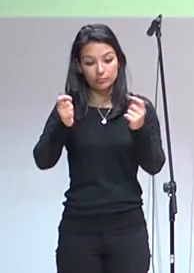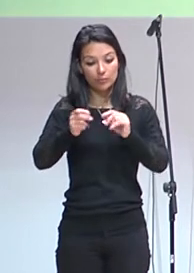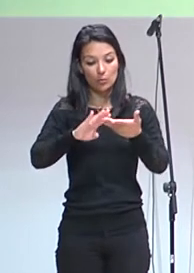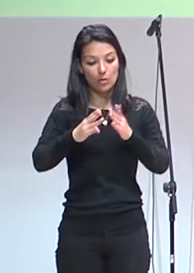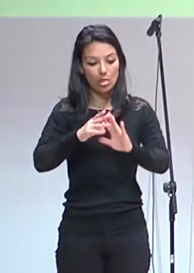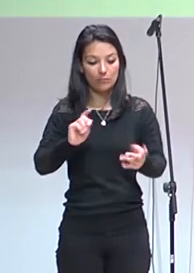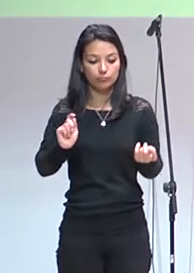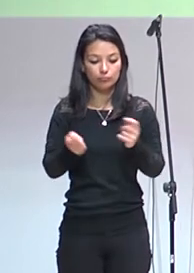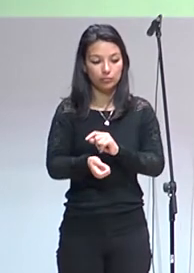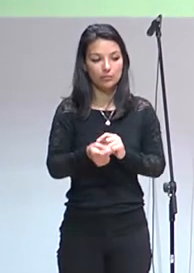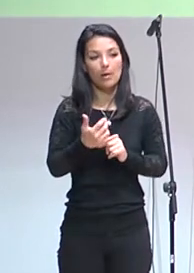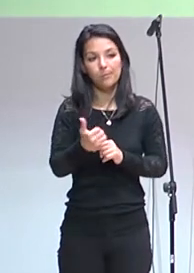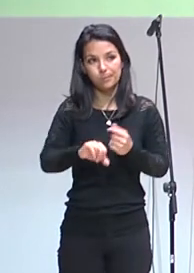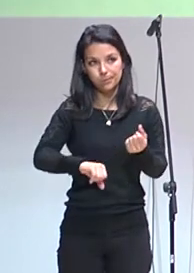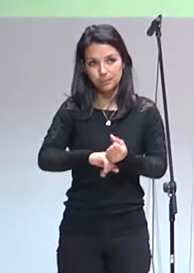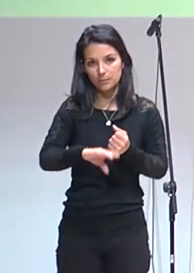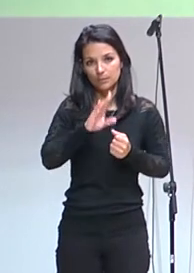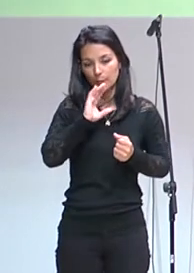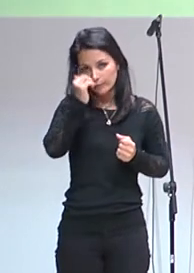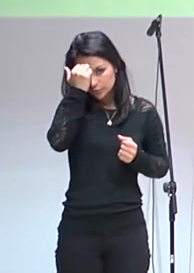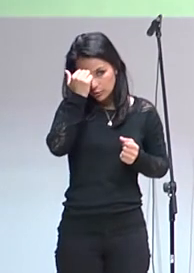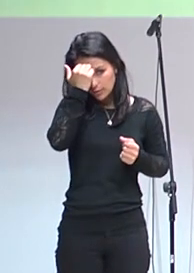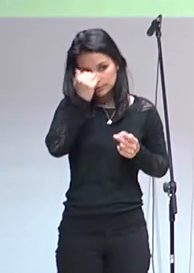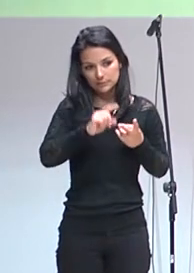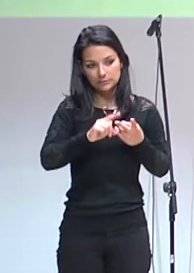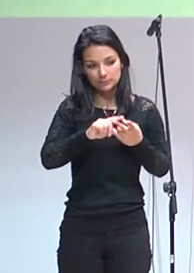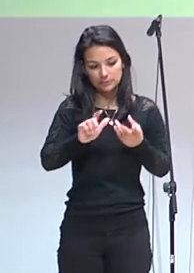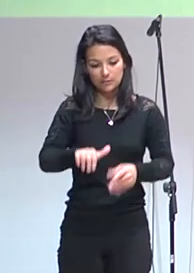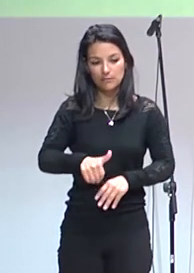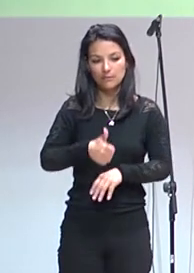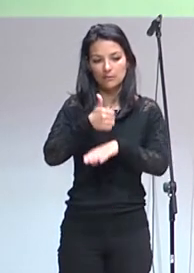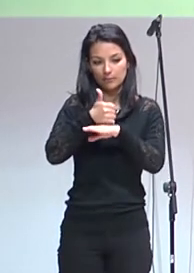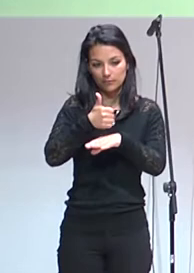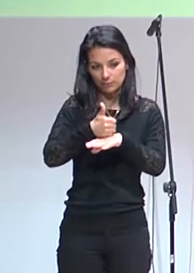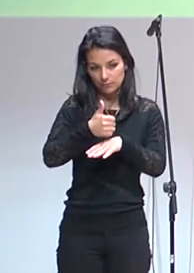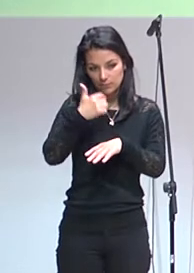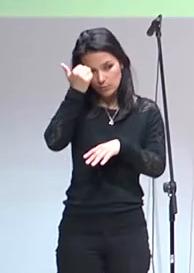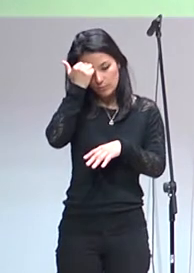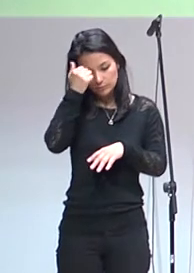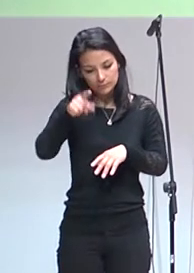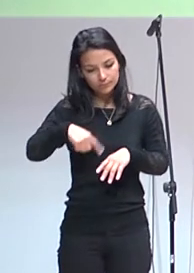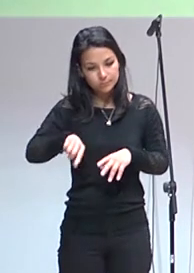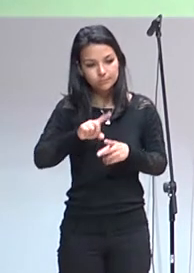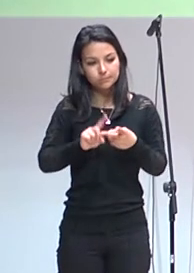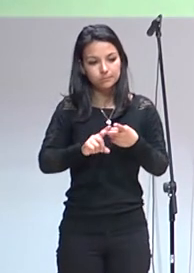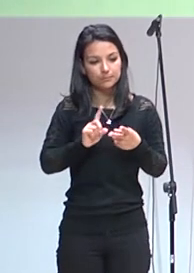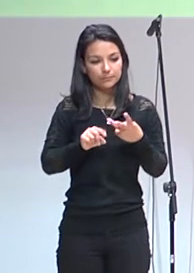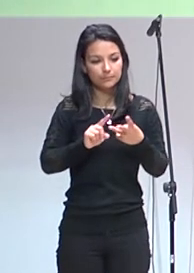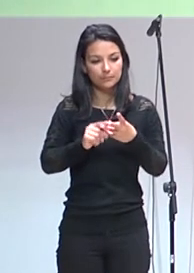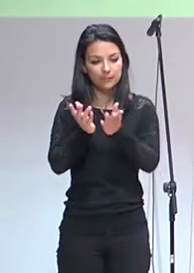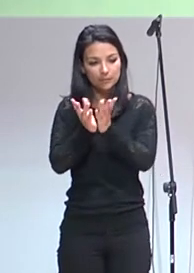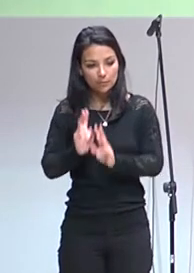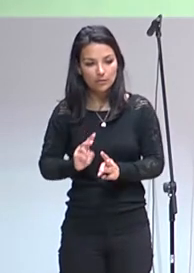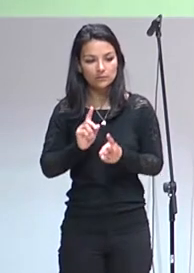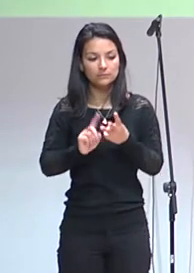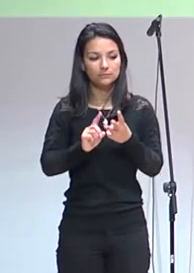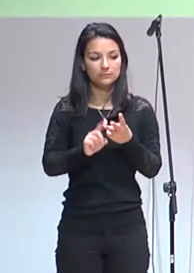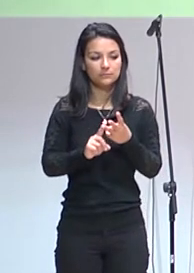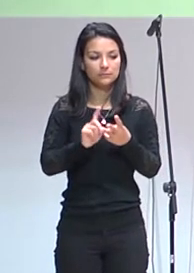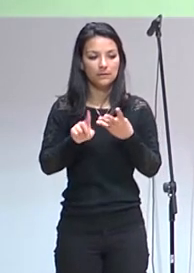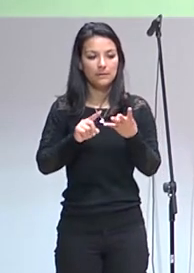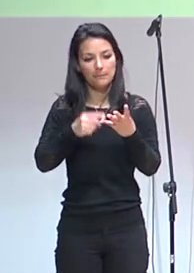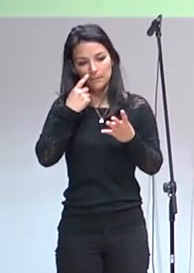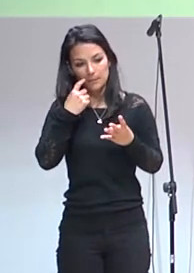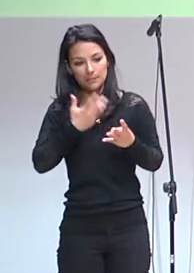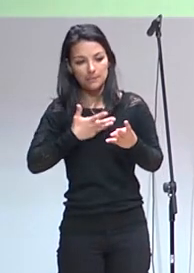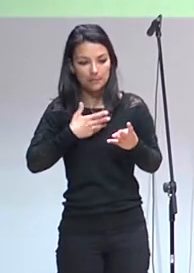Trabajaron docentes, trabajaron directivos docentes, trabajaron estudiantes, trabajaron